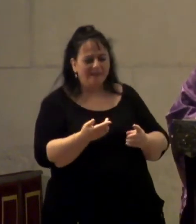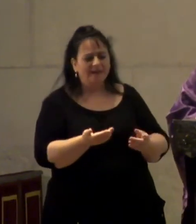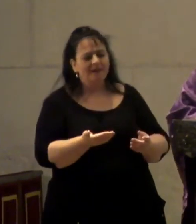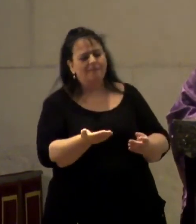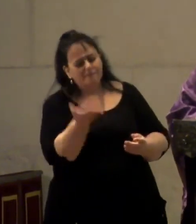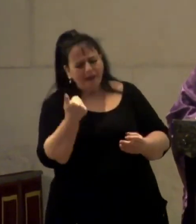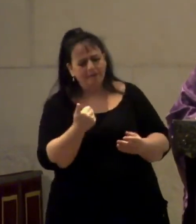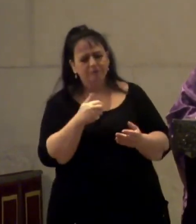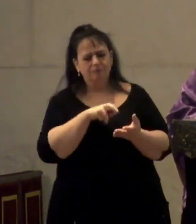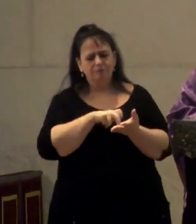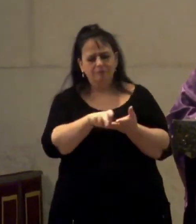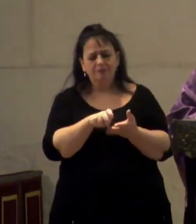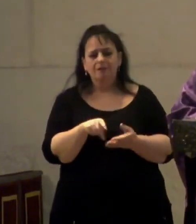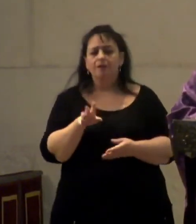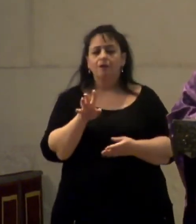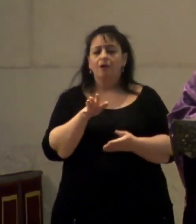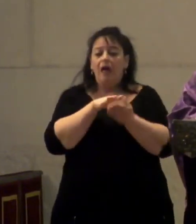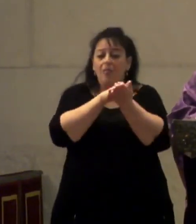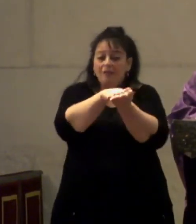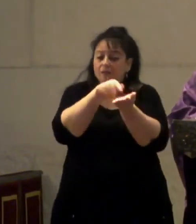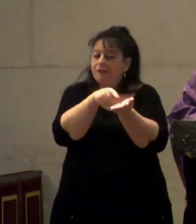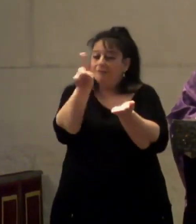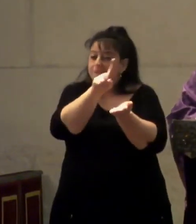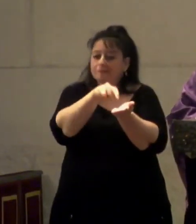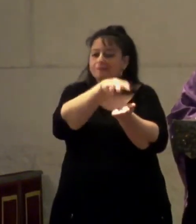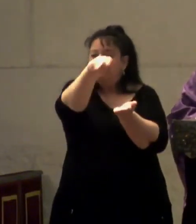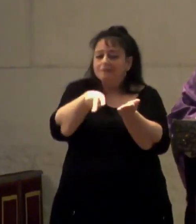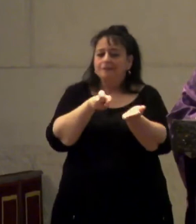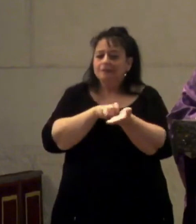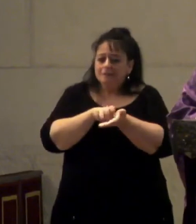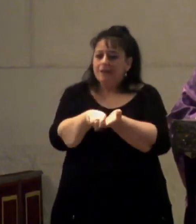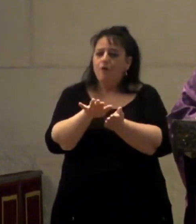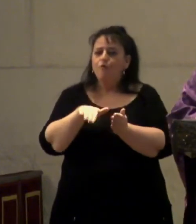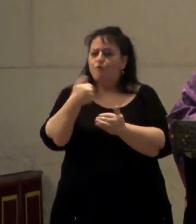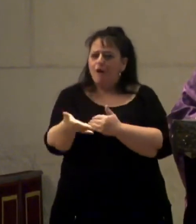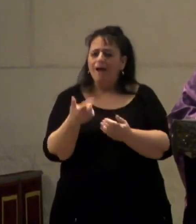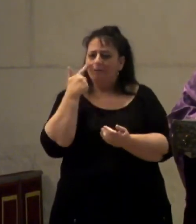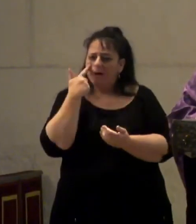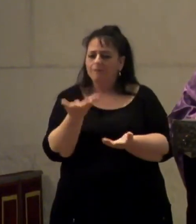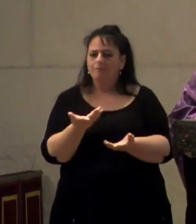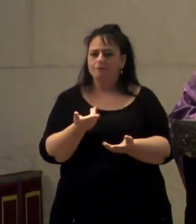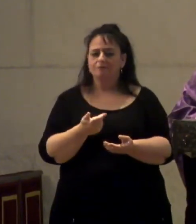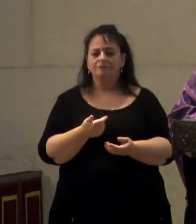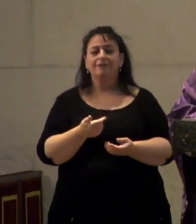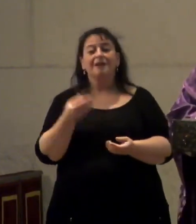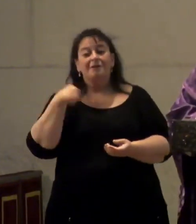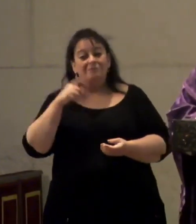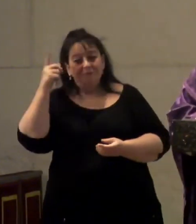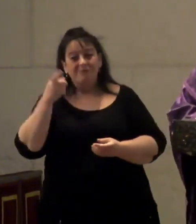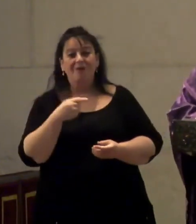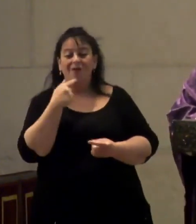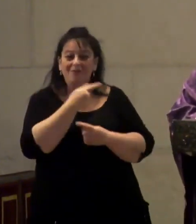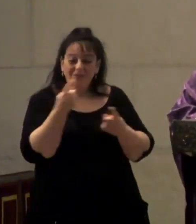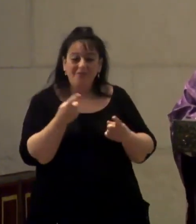afuera. No te quiero en la tumba. No te quiero en la tumba. ¿Qué es lo que nos dice a nosotros, los